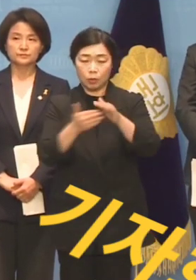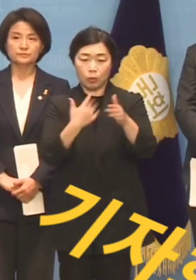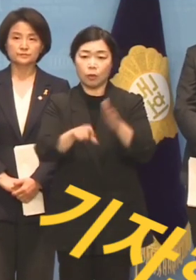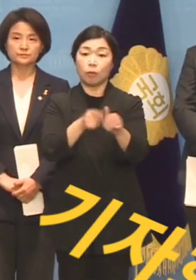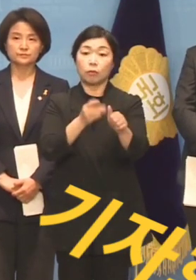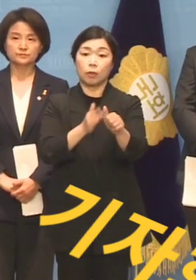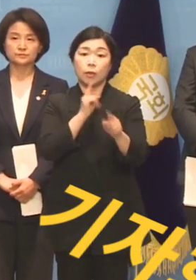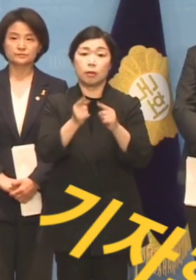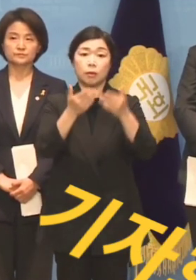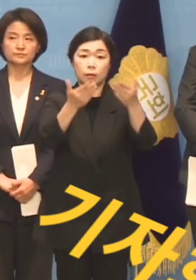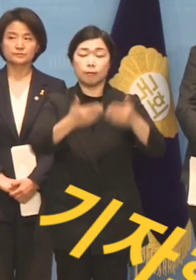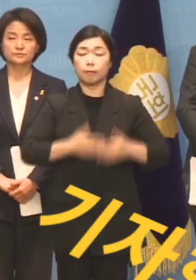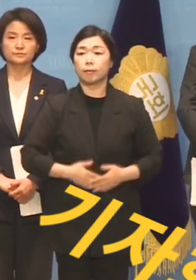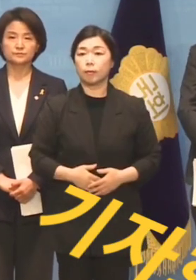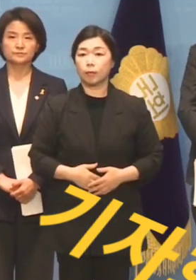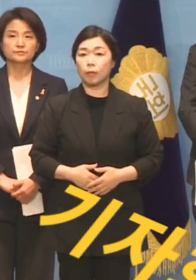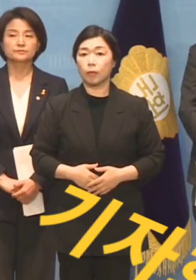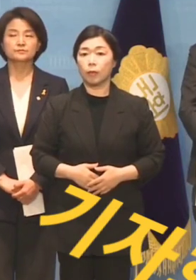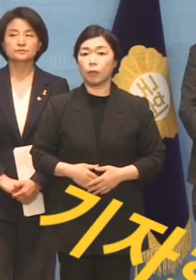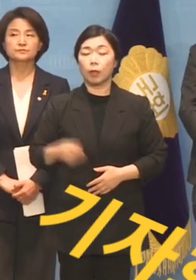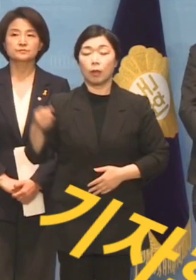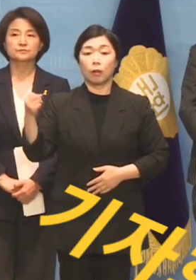꼭 드립니다. 그리고 마지막으로